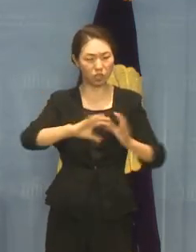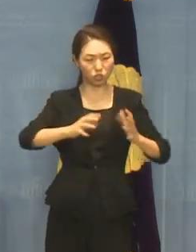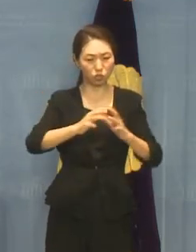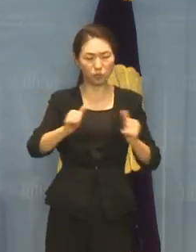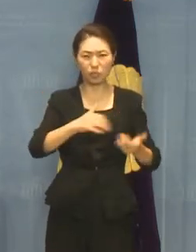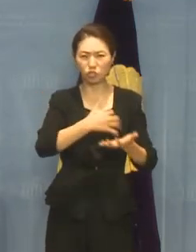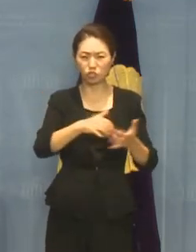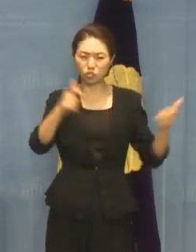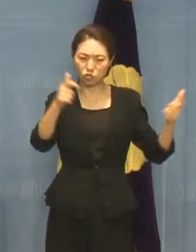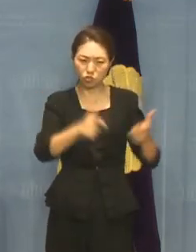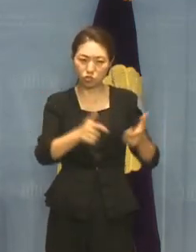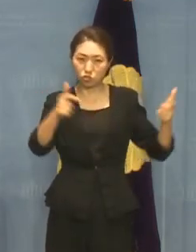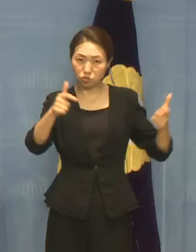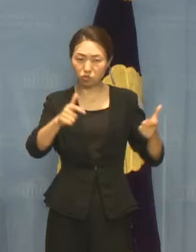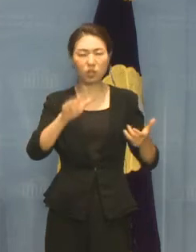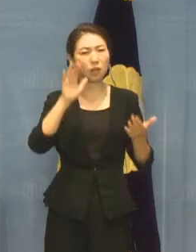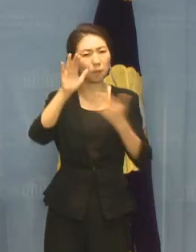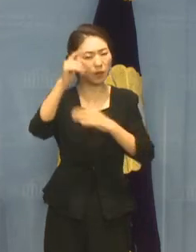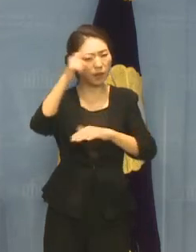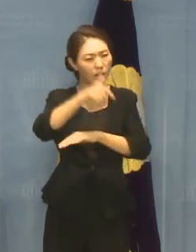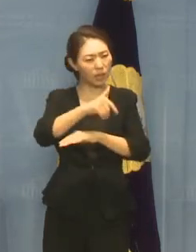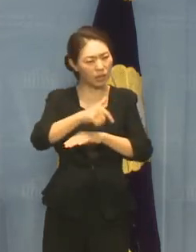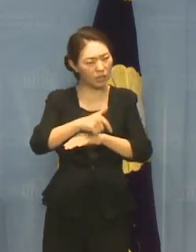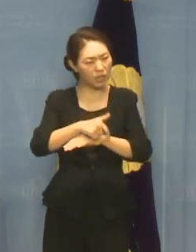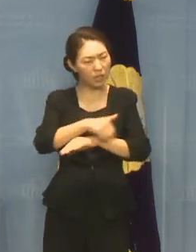따른 국가 재정 모습 전망을 담은